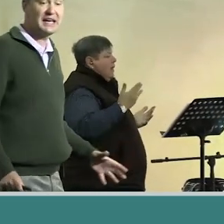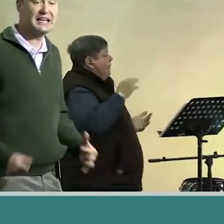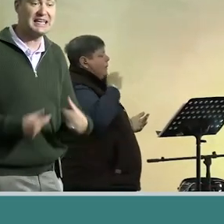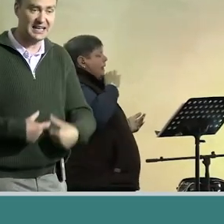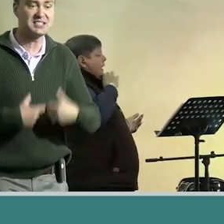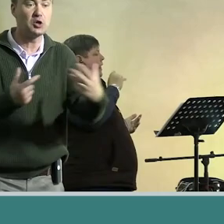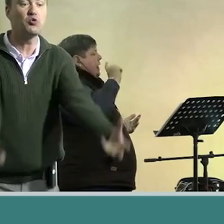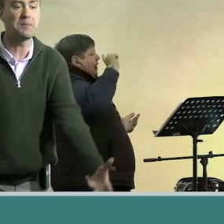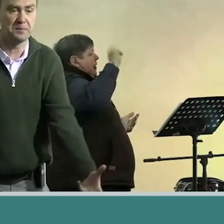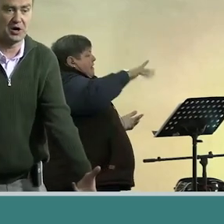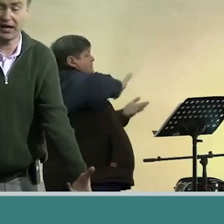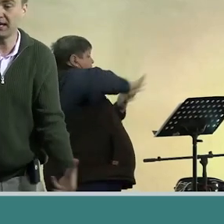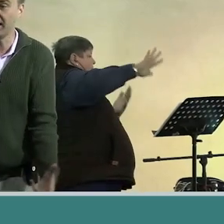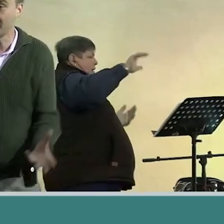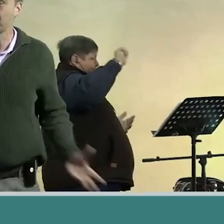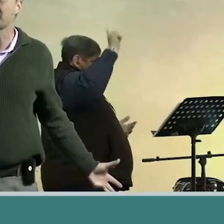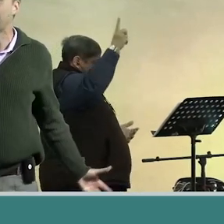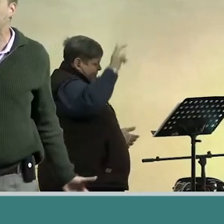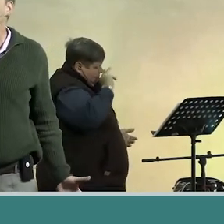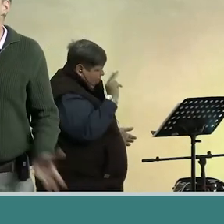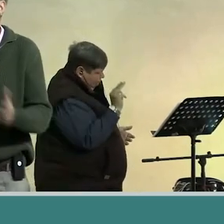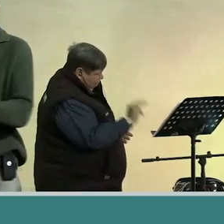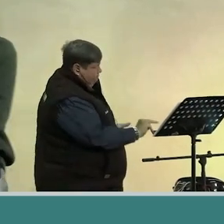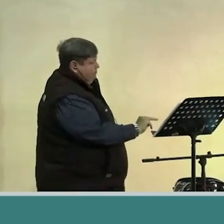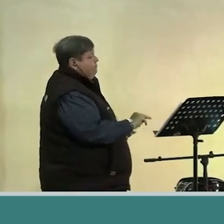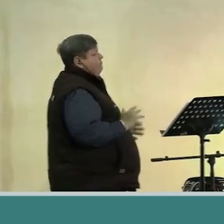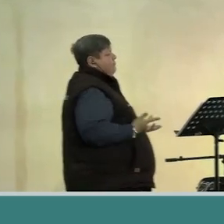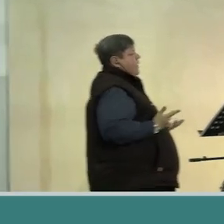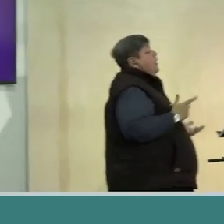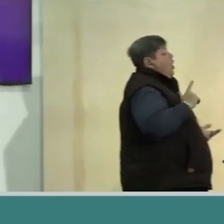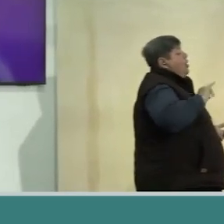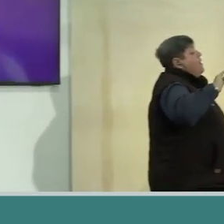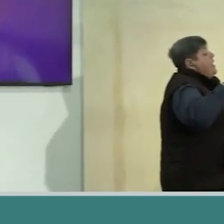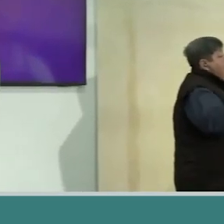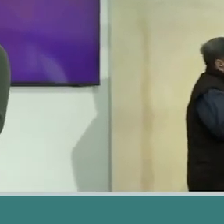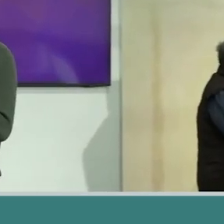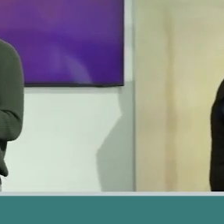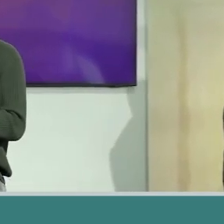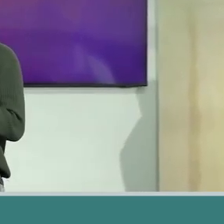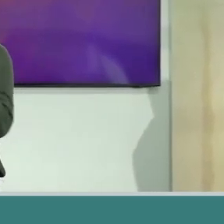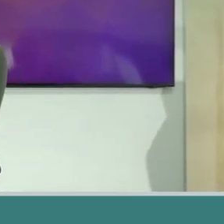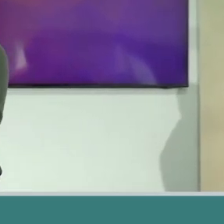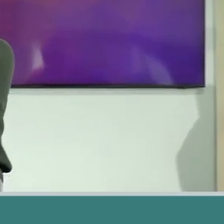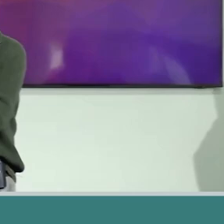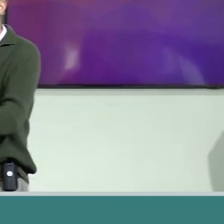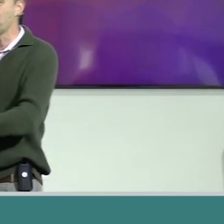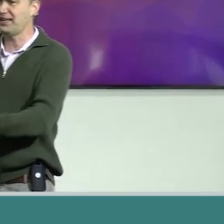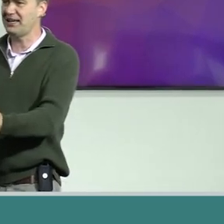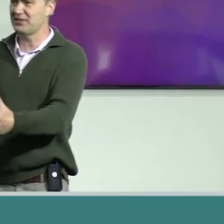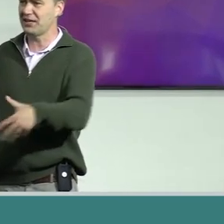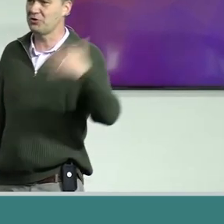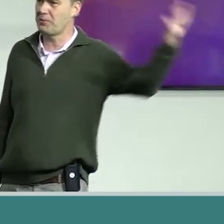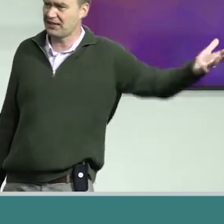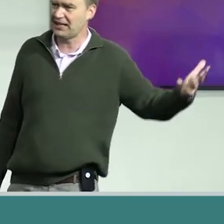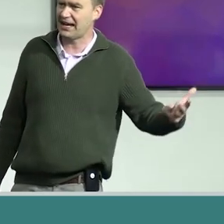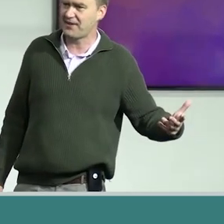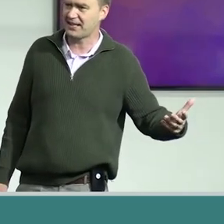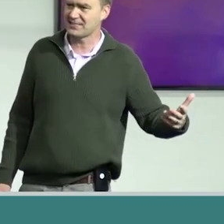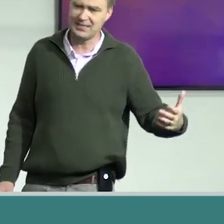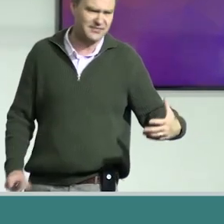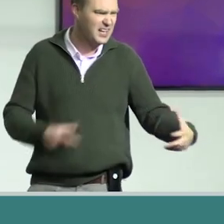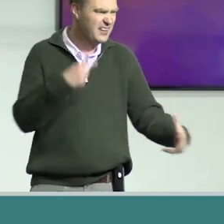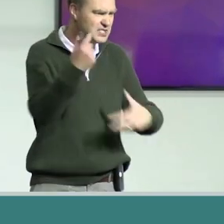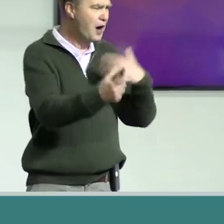nie het beteken die Heere sal oopmaak en jy het al letterlijk sy naam uitgeleef. Nou, die oud-testement het jy jou kinte naam gegeef wat jy gehoop het gaan